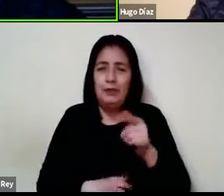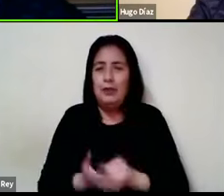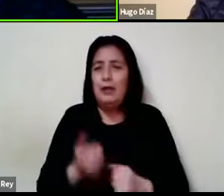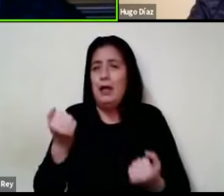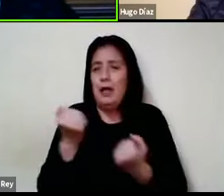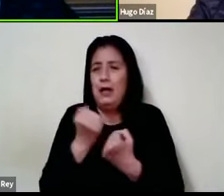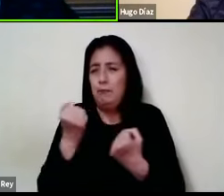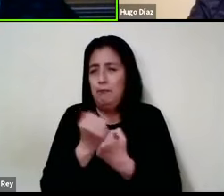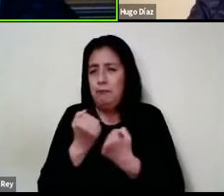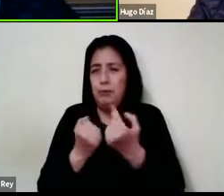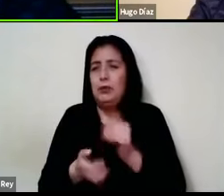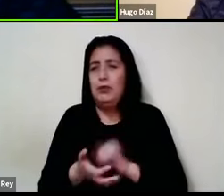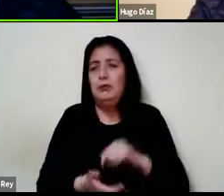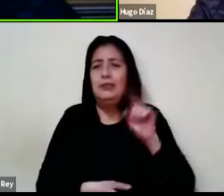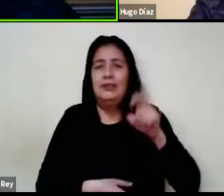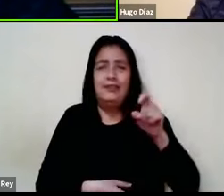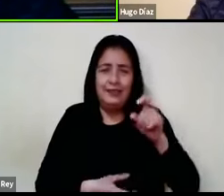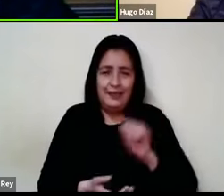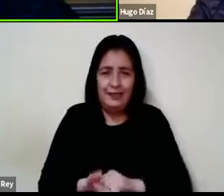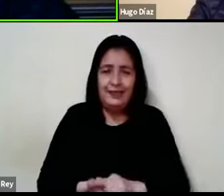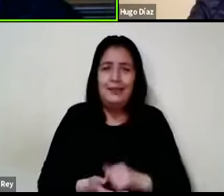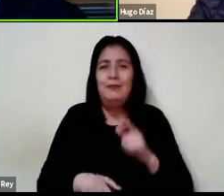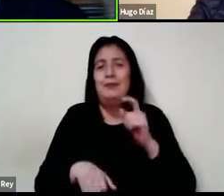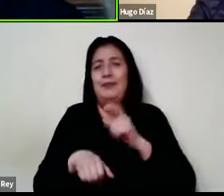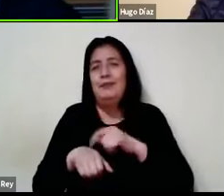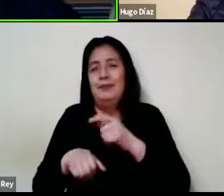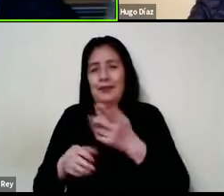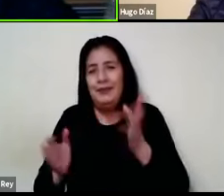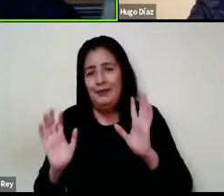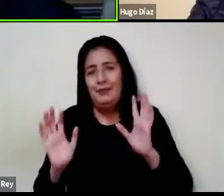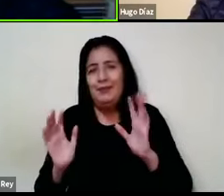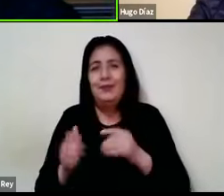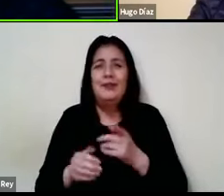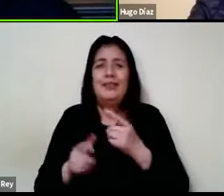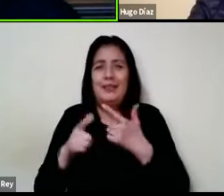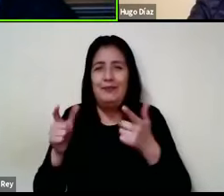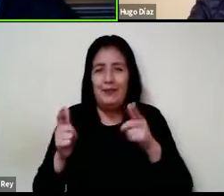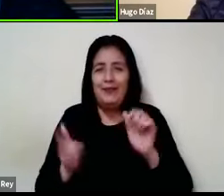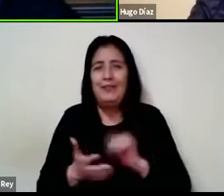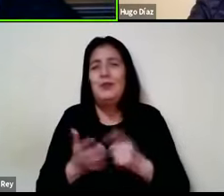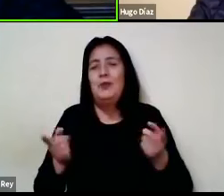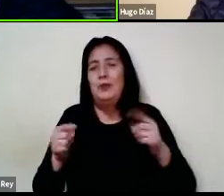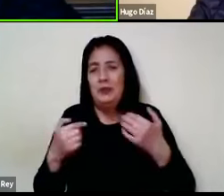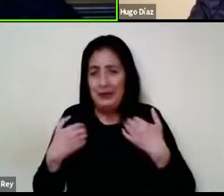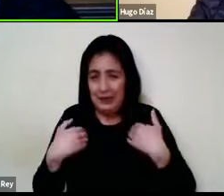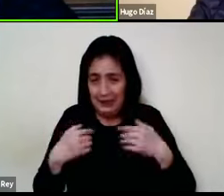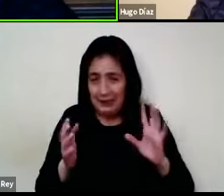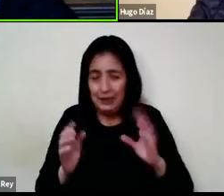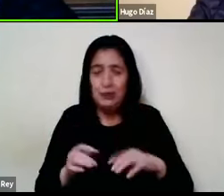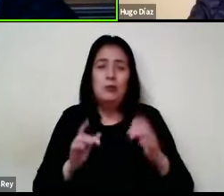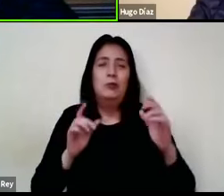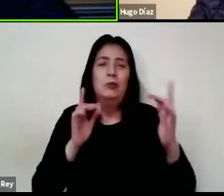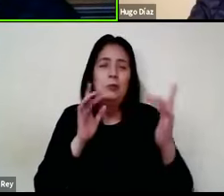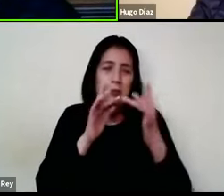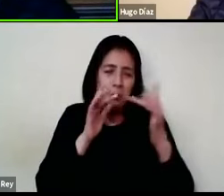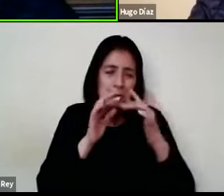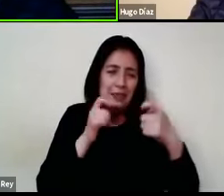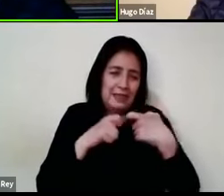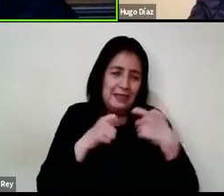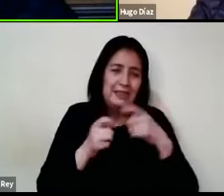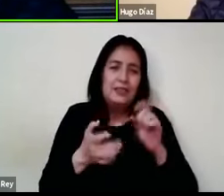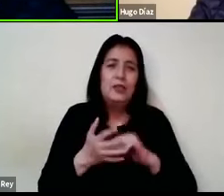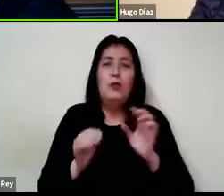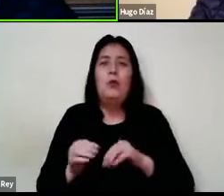apoyar a los que necesitan en mis tiempos, en mis paréntesis libres, cuando tengo un poquito de internet o escalo a